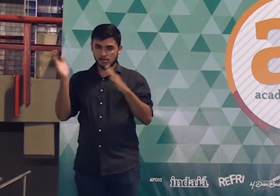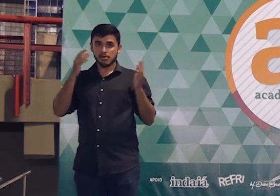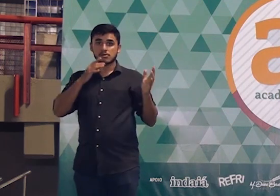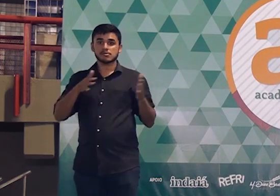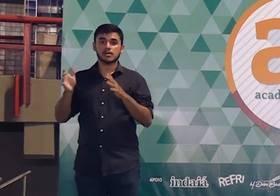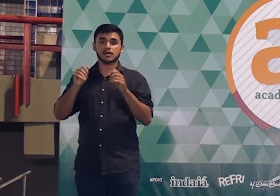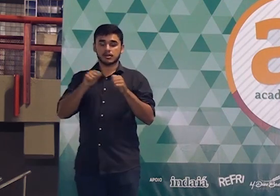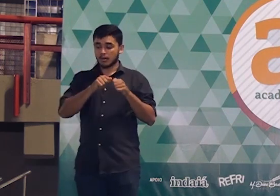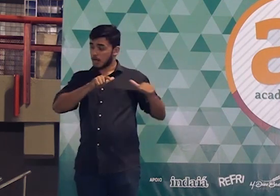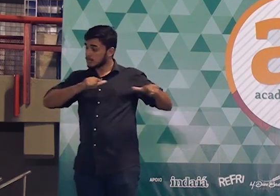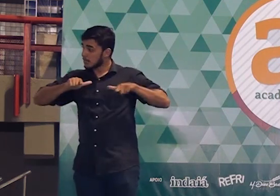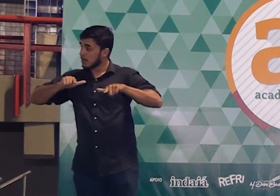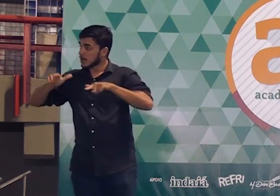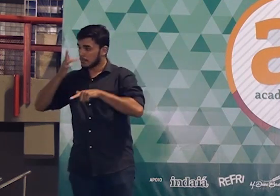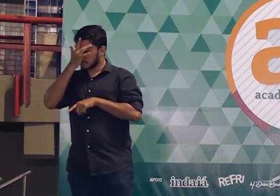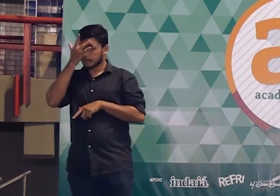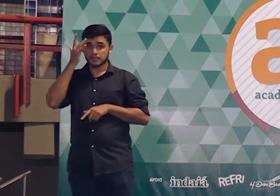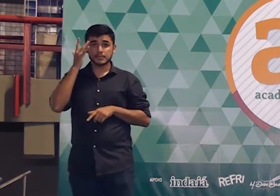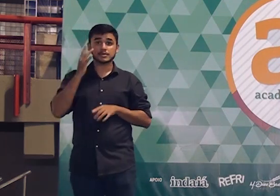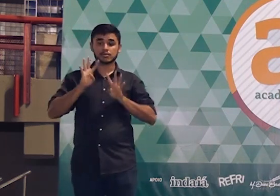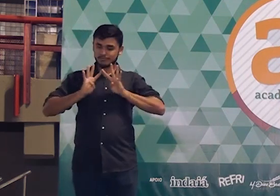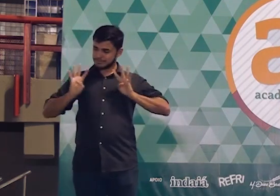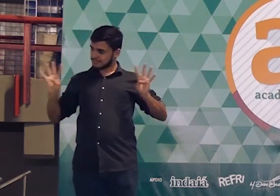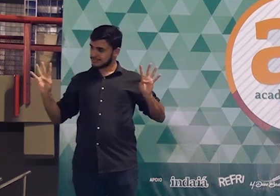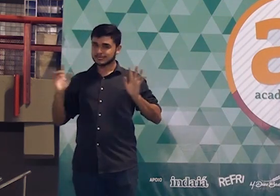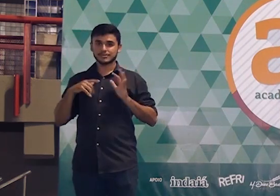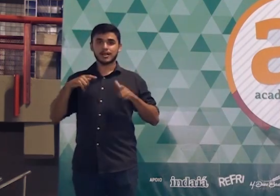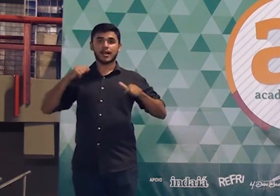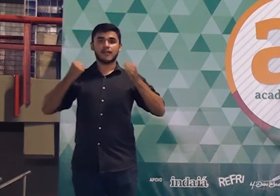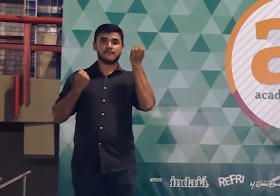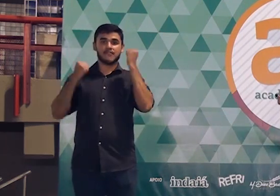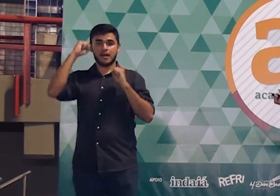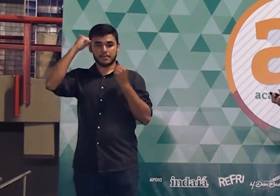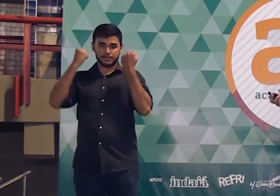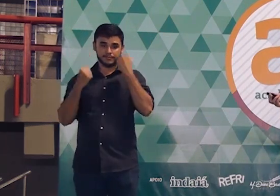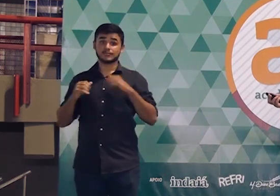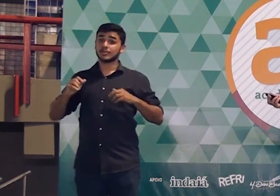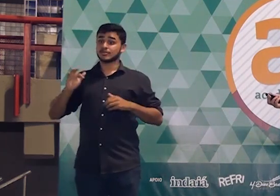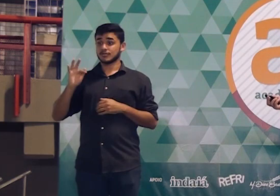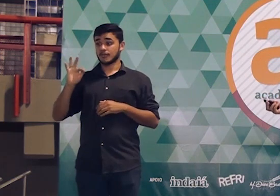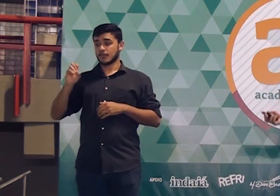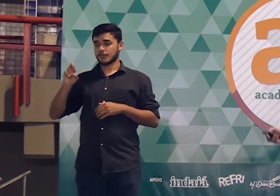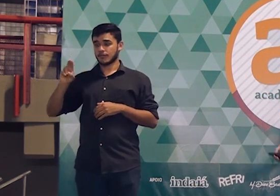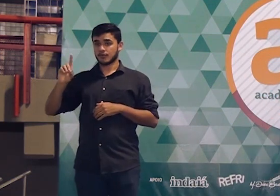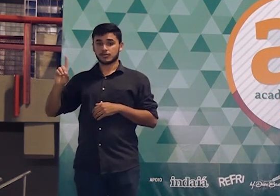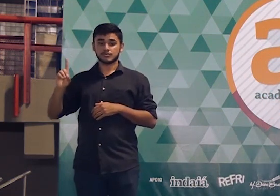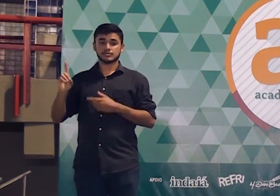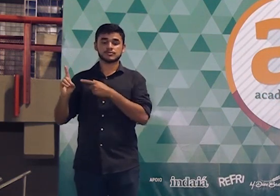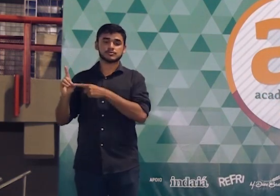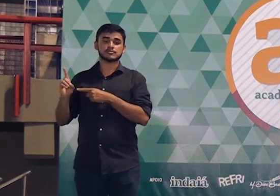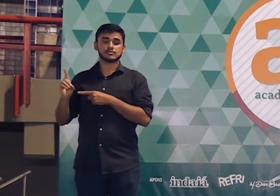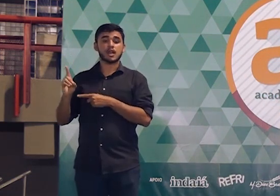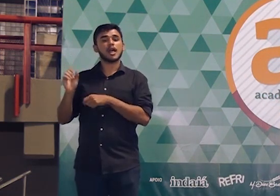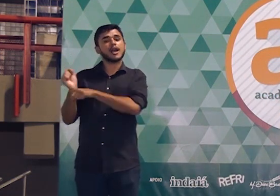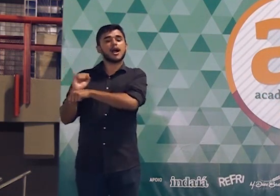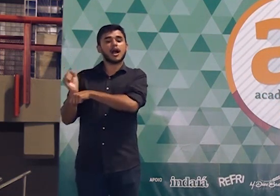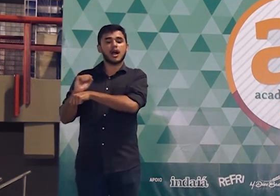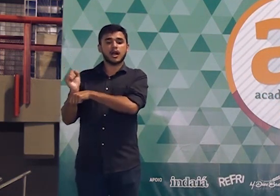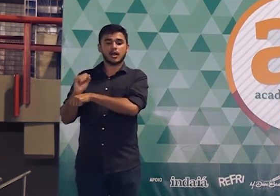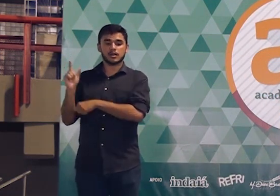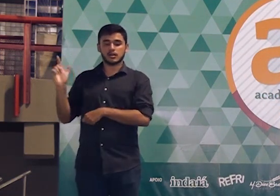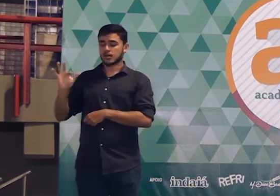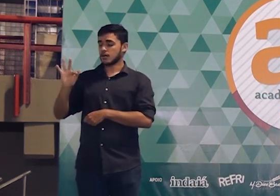condições. Beleza? Taylorismo e Fordismo são coisas diferentes. Esse é o primeiro carro produzido na história, chama